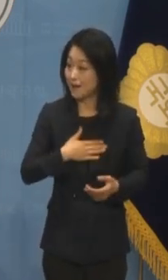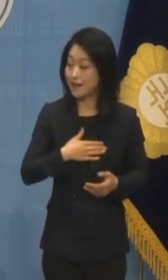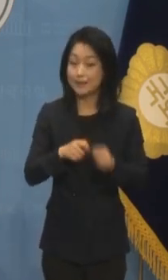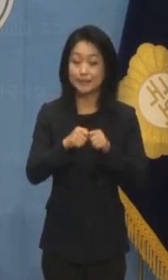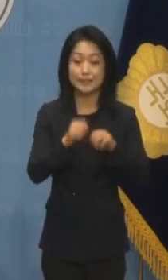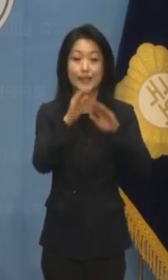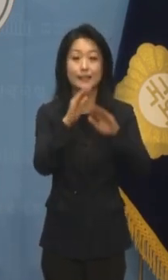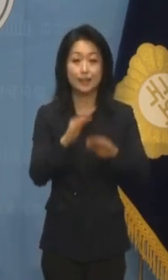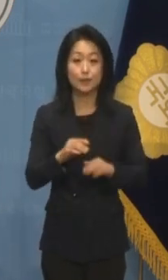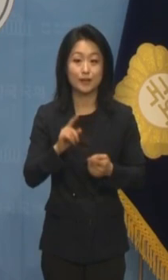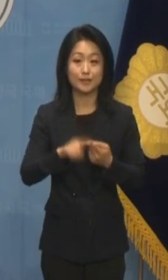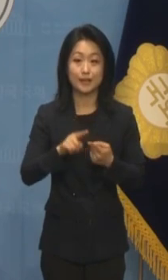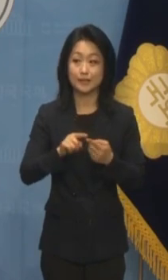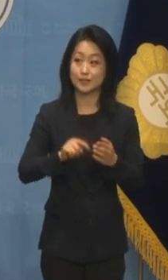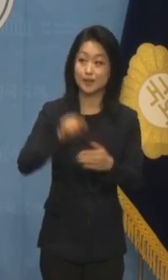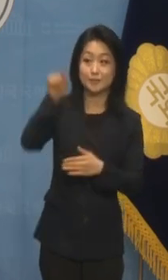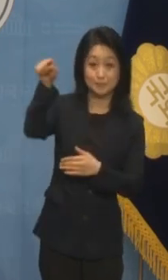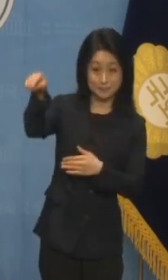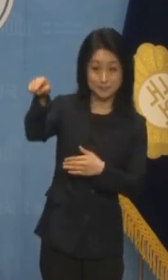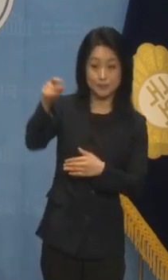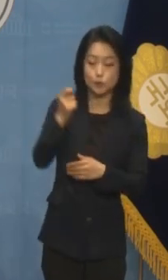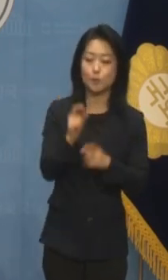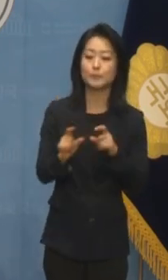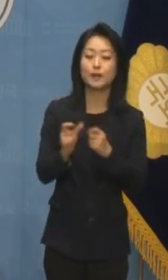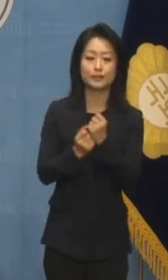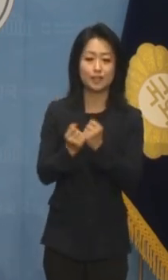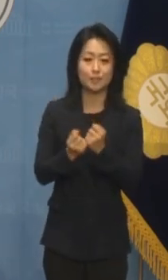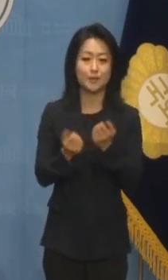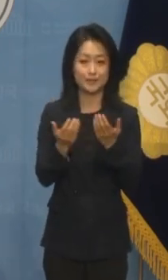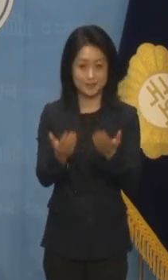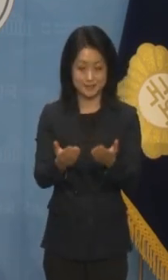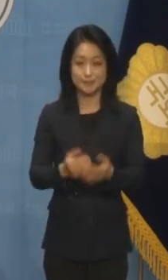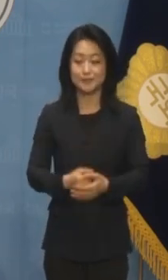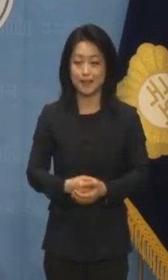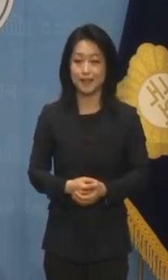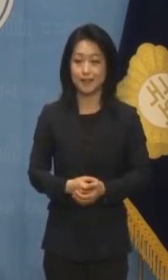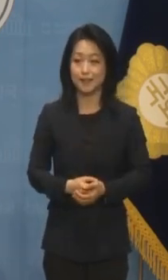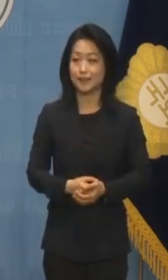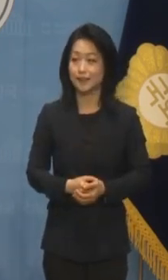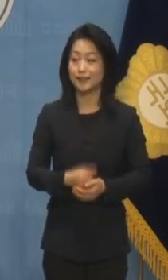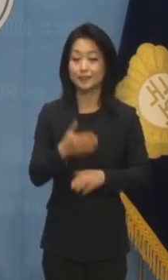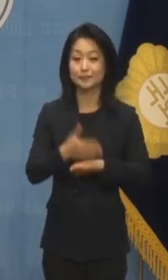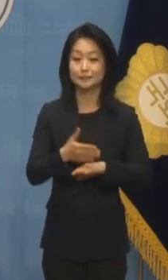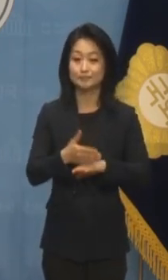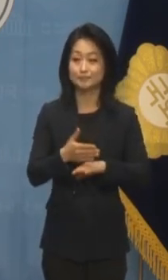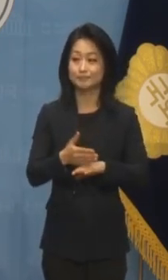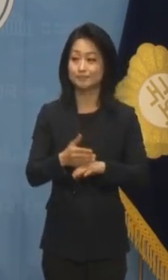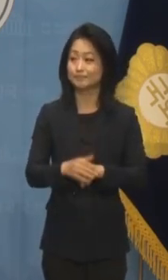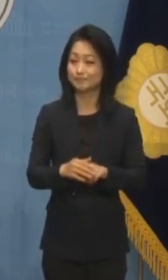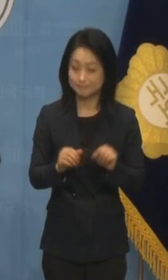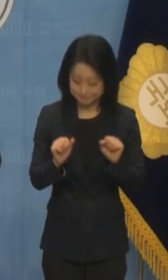자세한 얘기는 여기 백불 자리에서 제가 좀 더 추가적으로 설명을 드리도록 하겠습니다. 감사합니다.